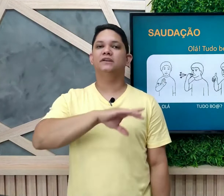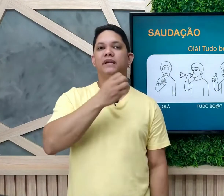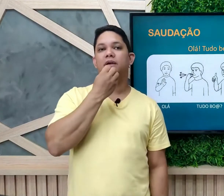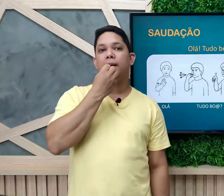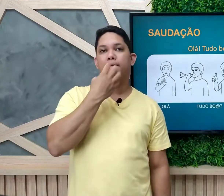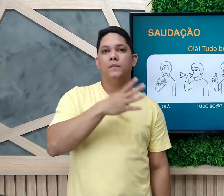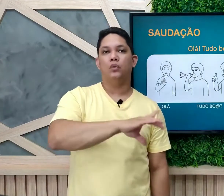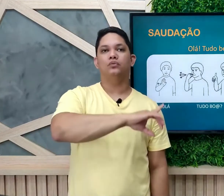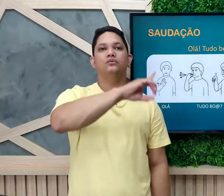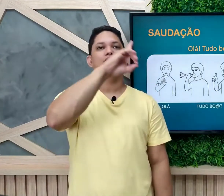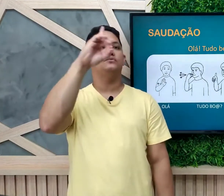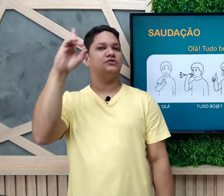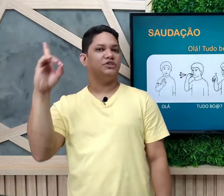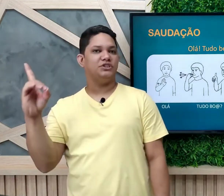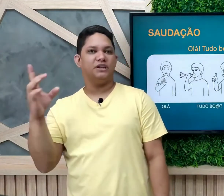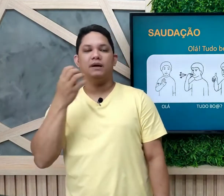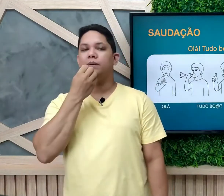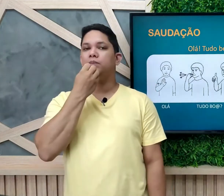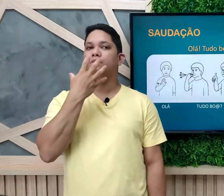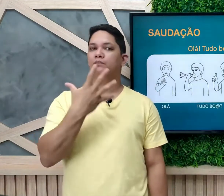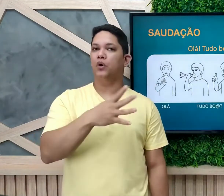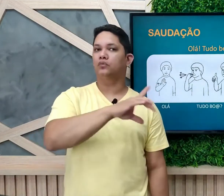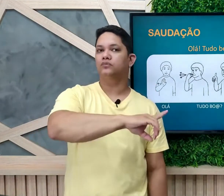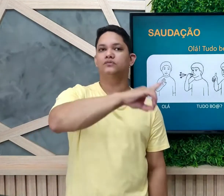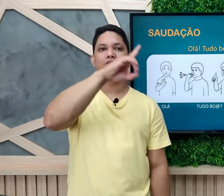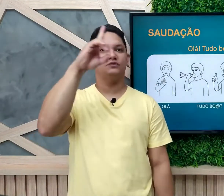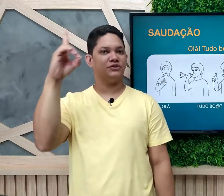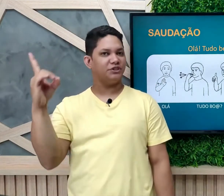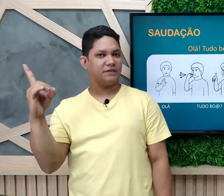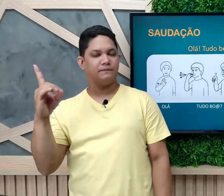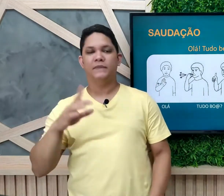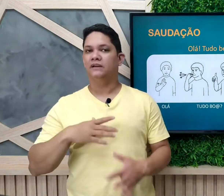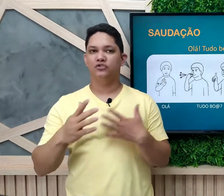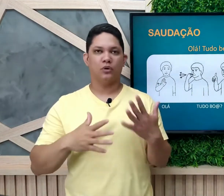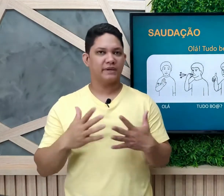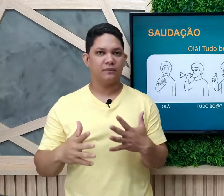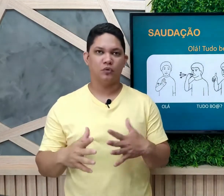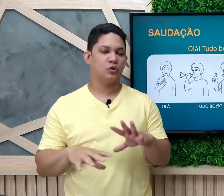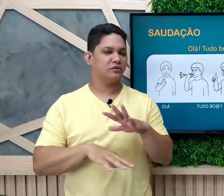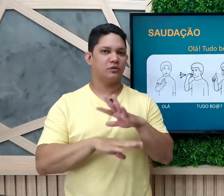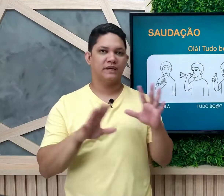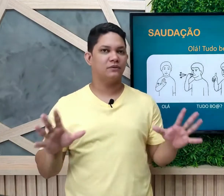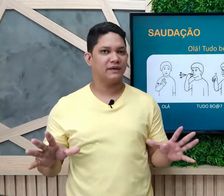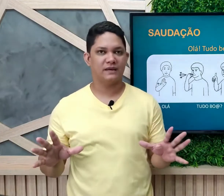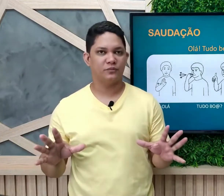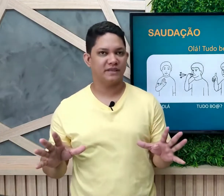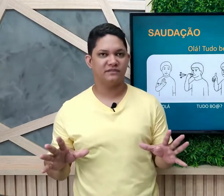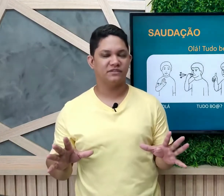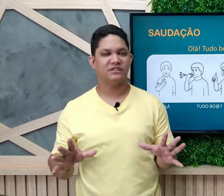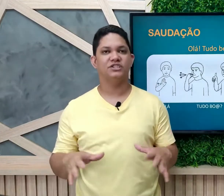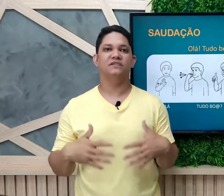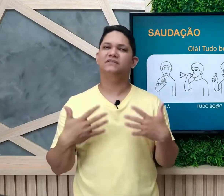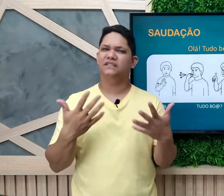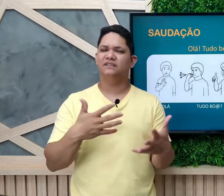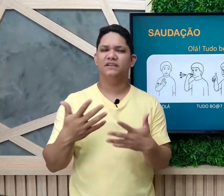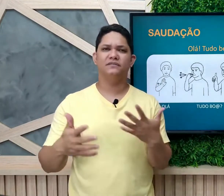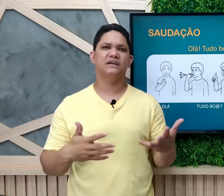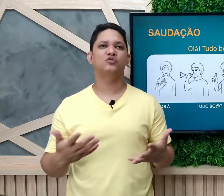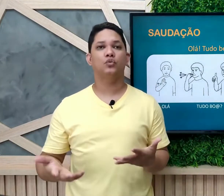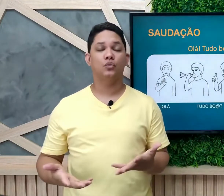também bom dia, bom dia. De qualquer modo, qualquer lugar do país que você esteja, você tem que verificar com a